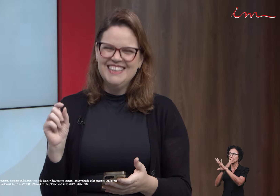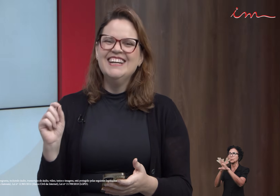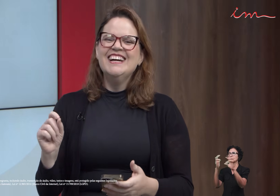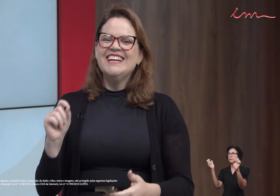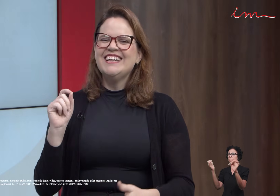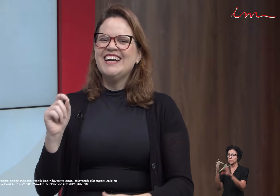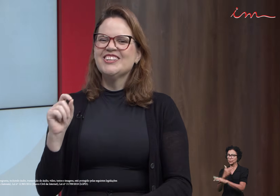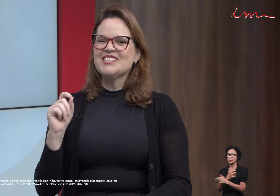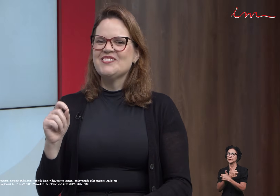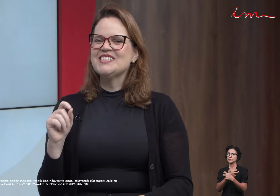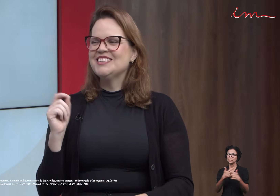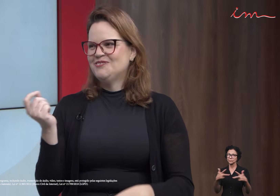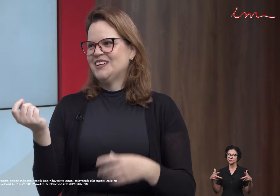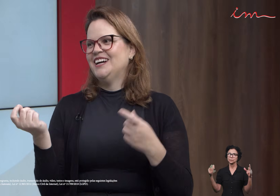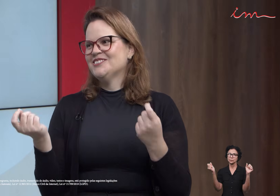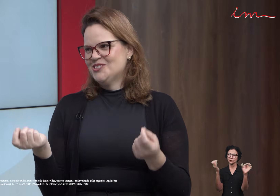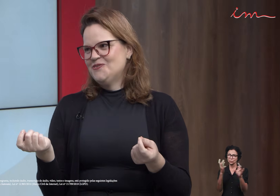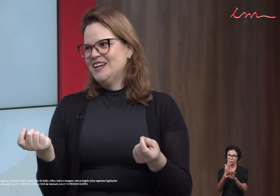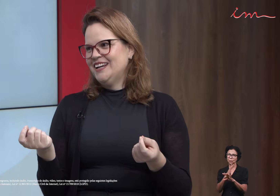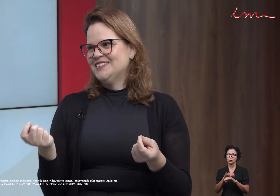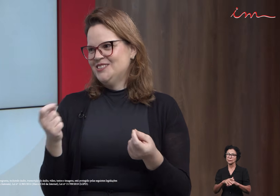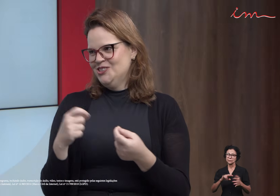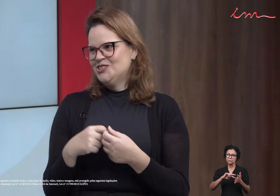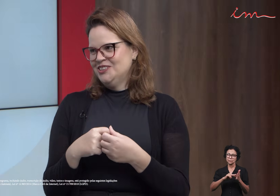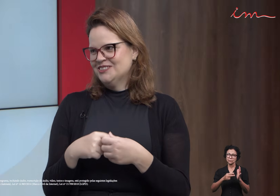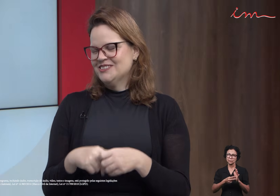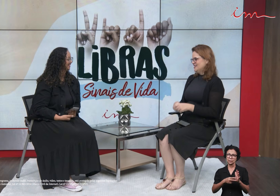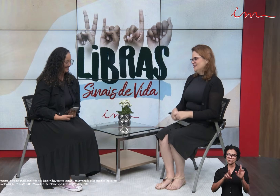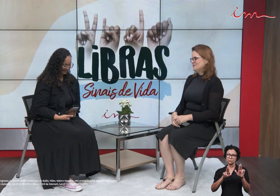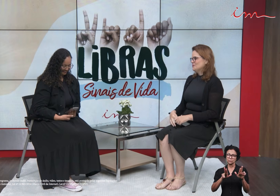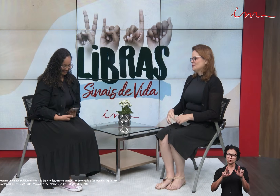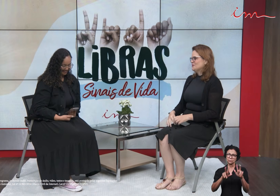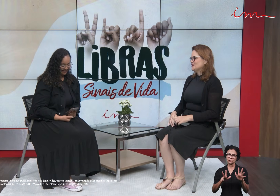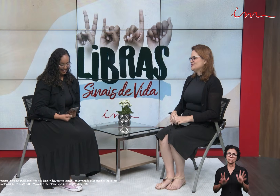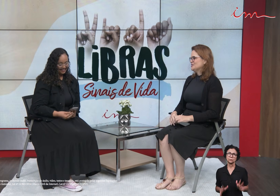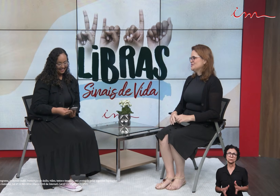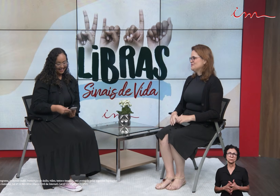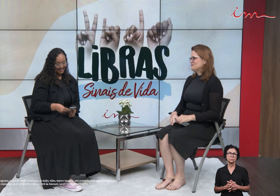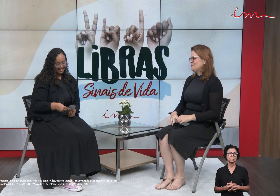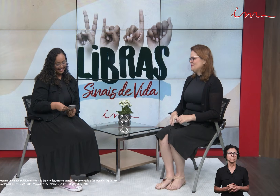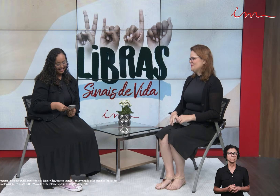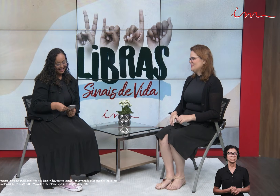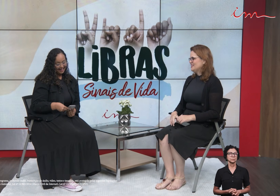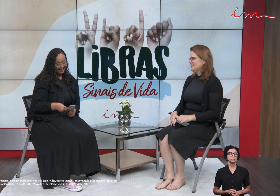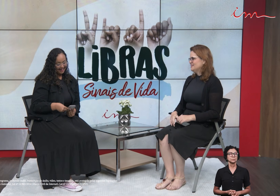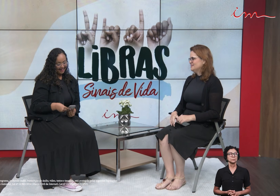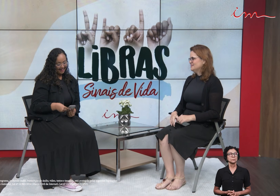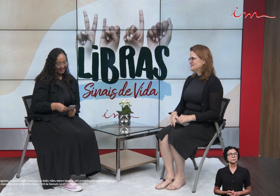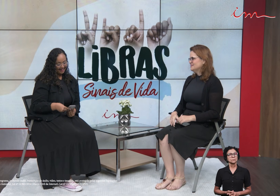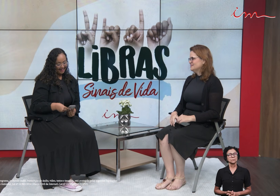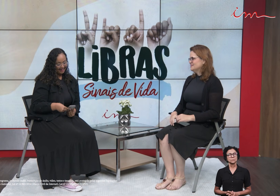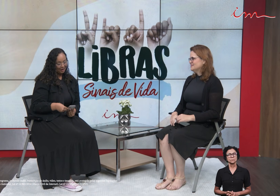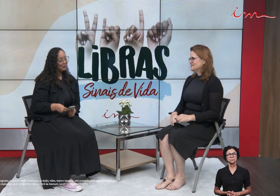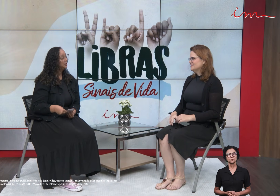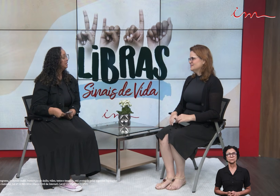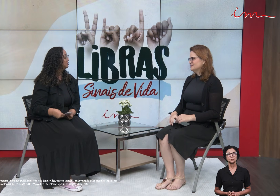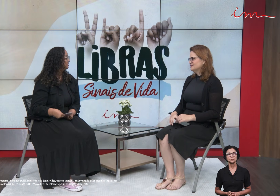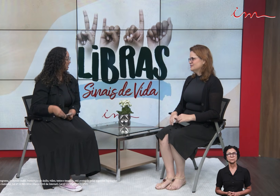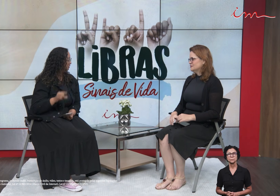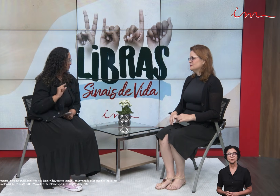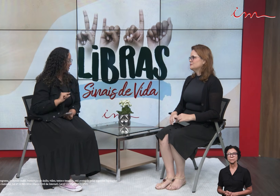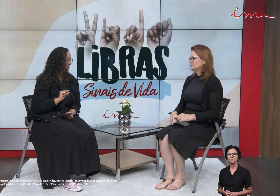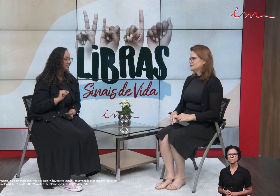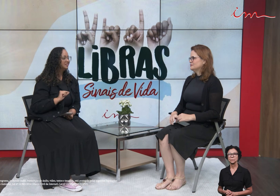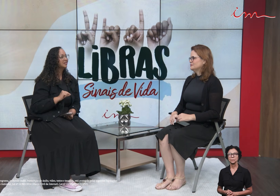glória. e aí nós temos significados diferentes, Sim. distintos, né. Fala um pouquinho pra E gente. aí, ao Cordeiro